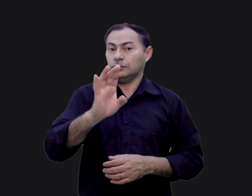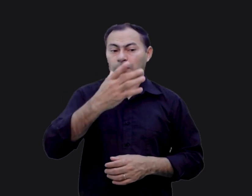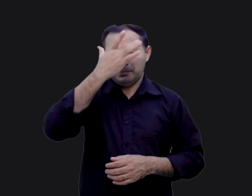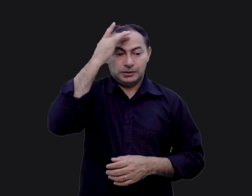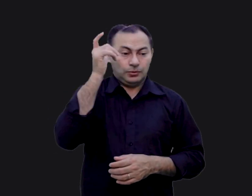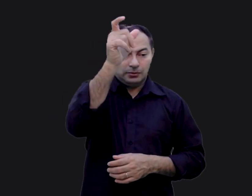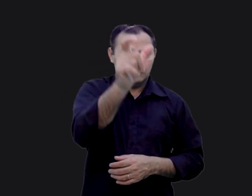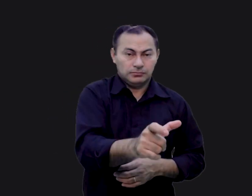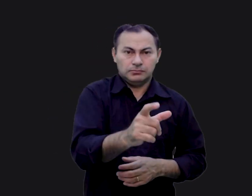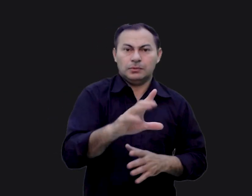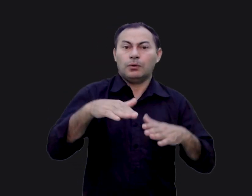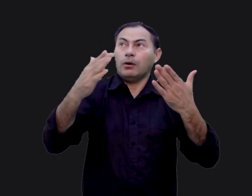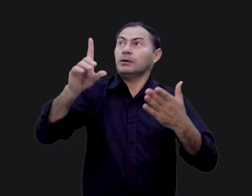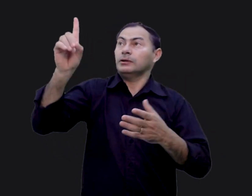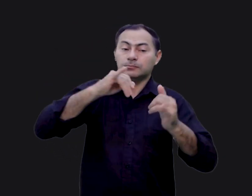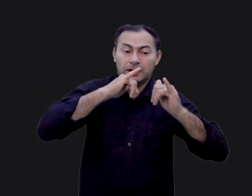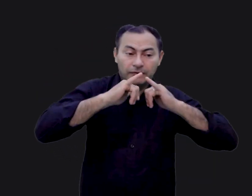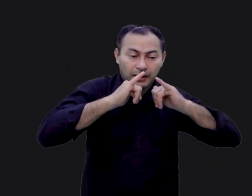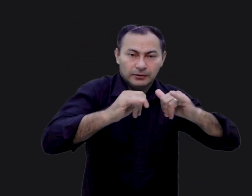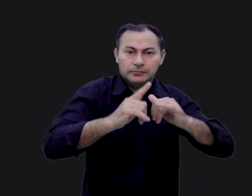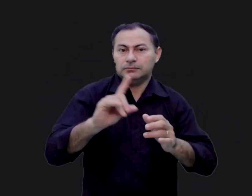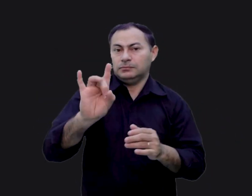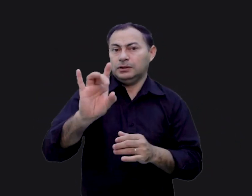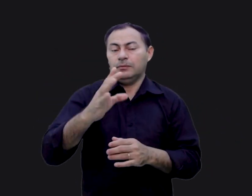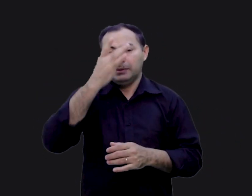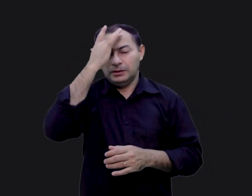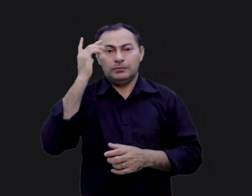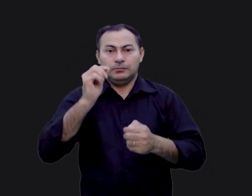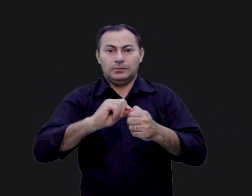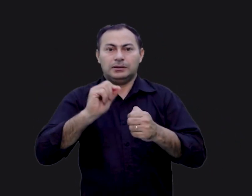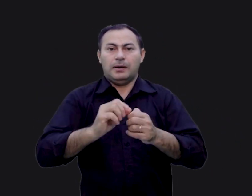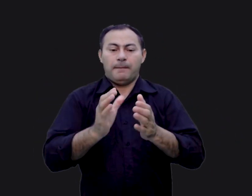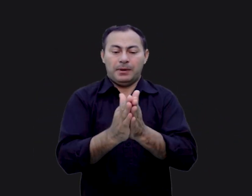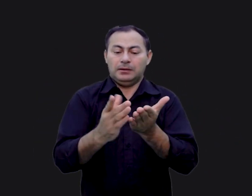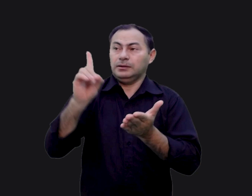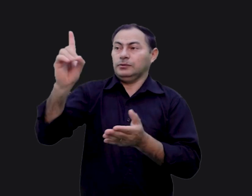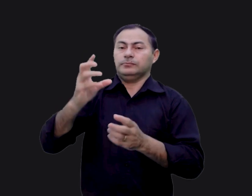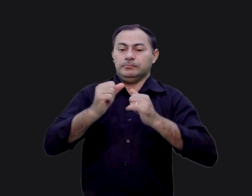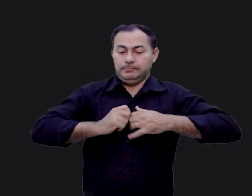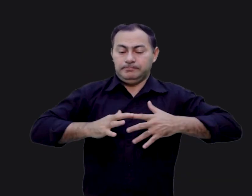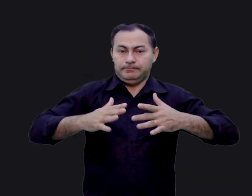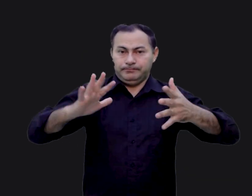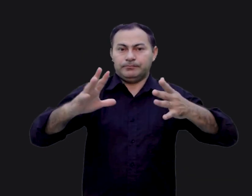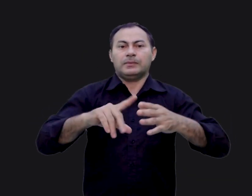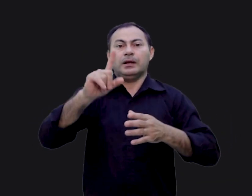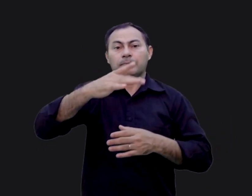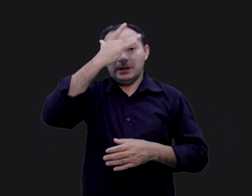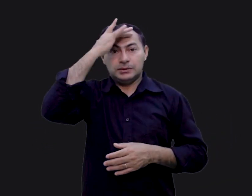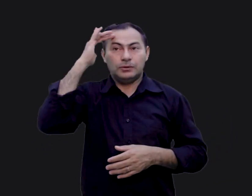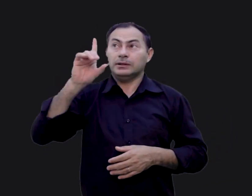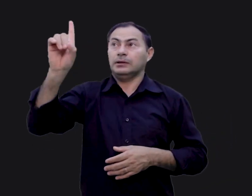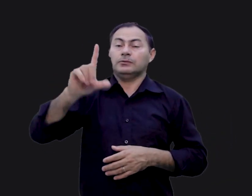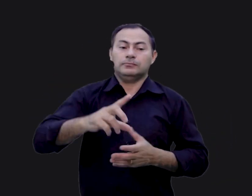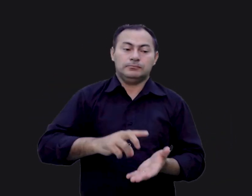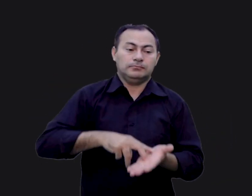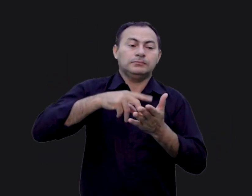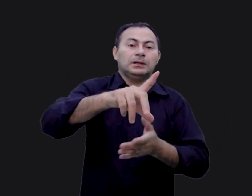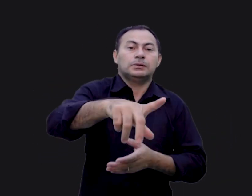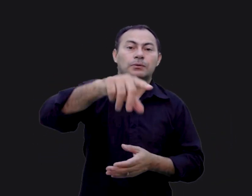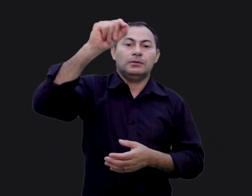eram apenas homens através do qual Deus falava, eles não eram apenas homens que faziam a palavra de Deus brilhar. Eles eram homens que Deus